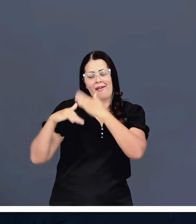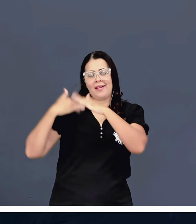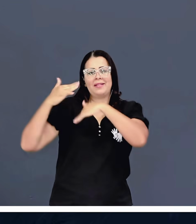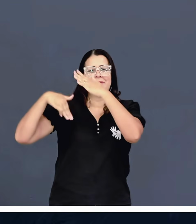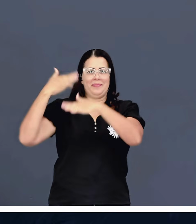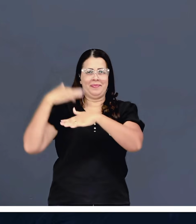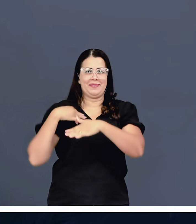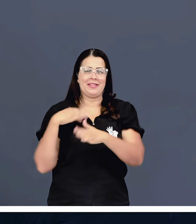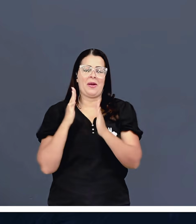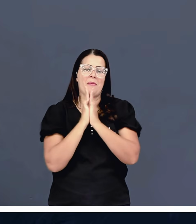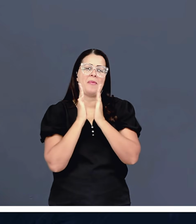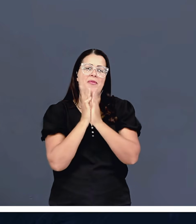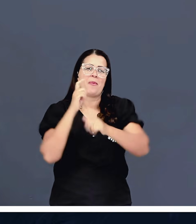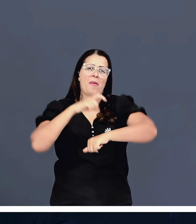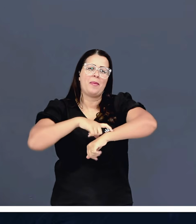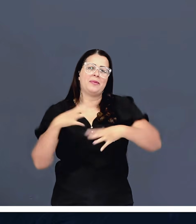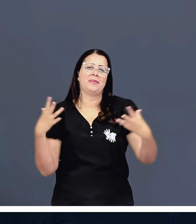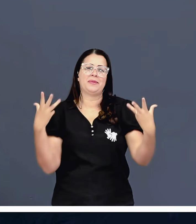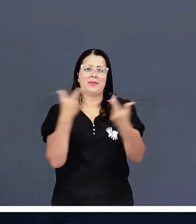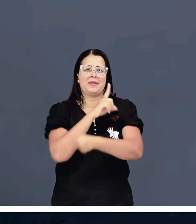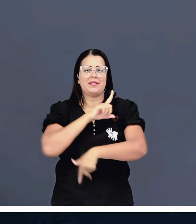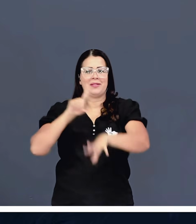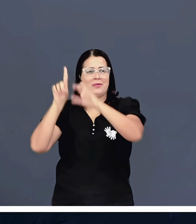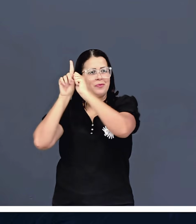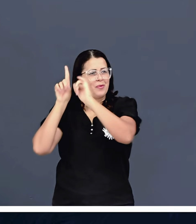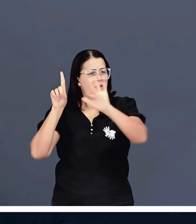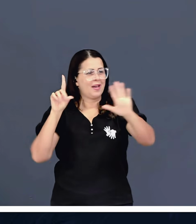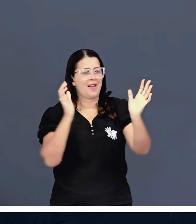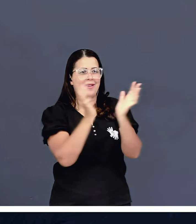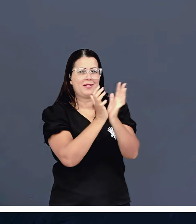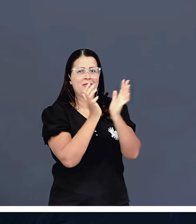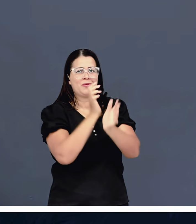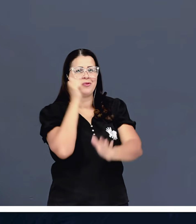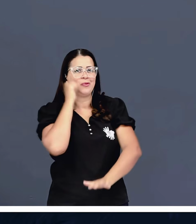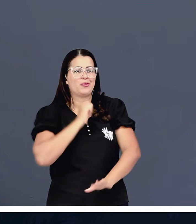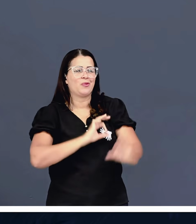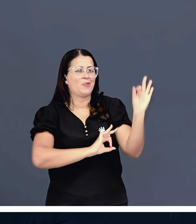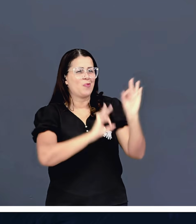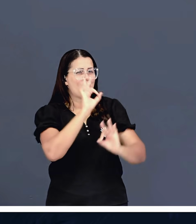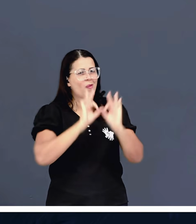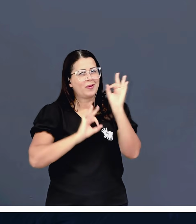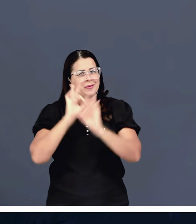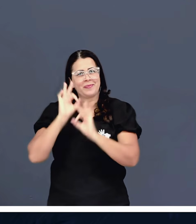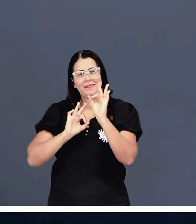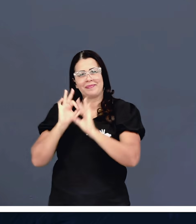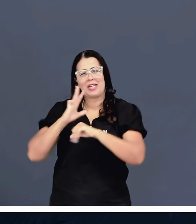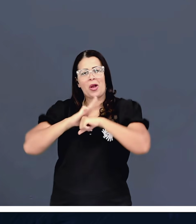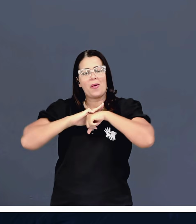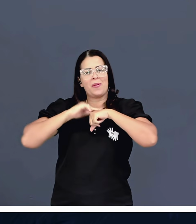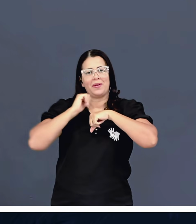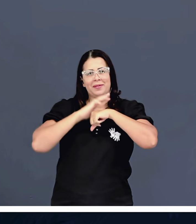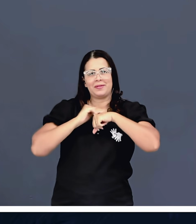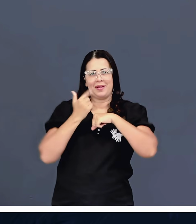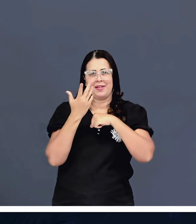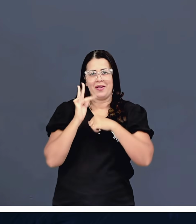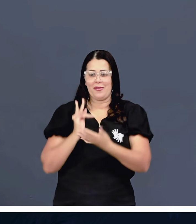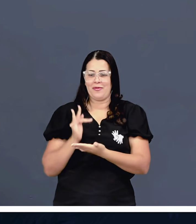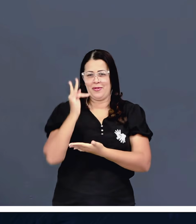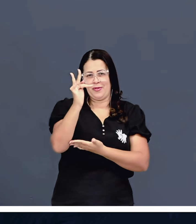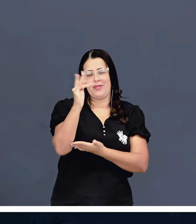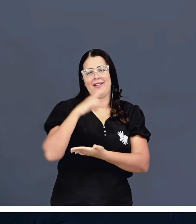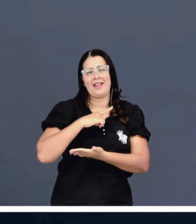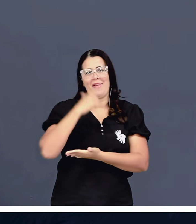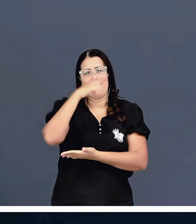crescemos. Amém? Foi um momento magnífico. Deus abençoe essa equipe de mulheres que preparou tudo com muito carinho. Em breve teremos